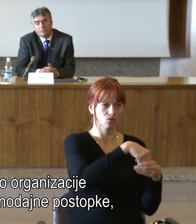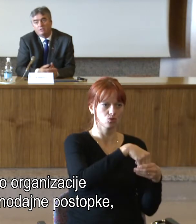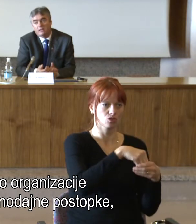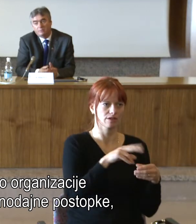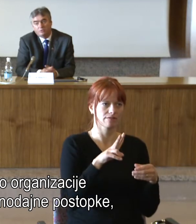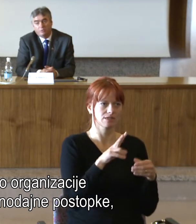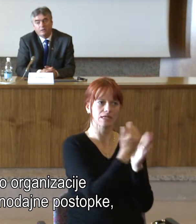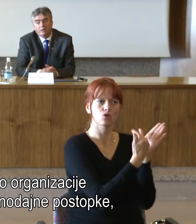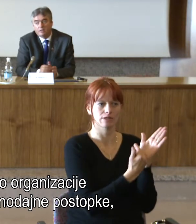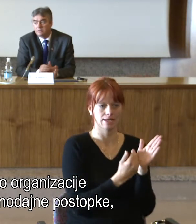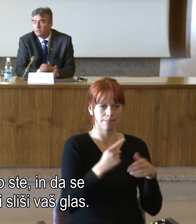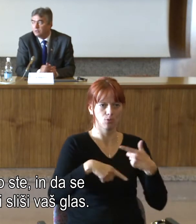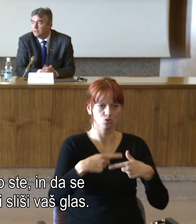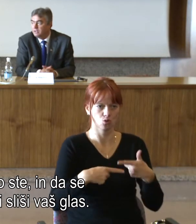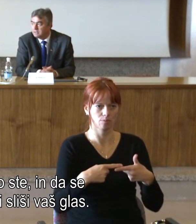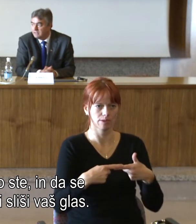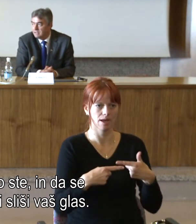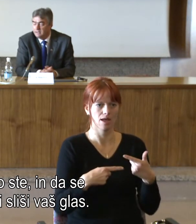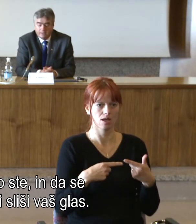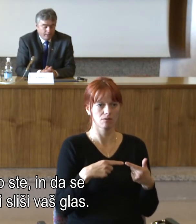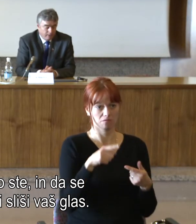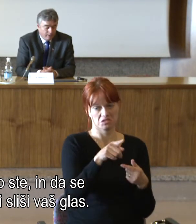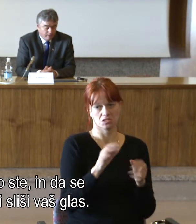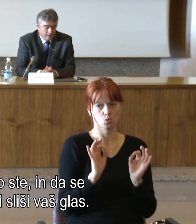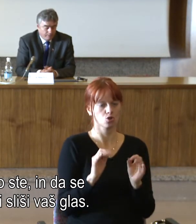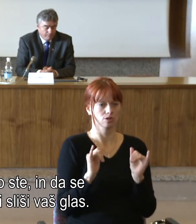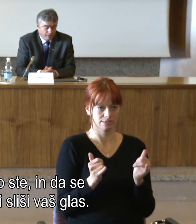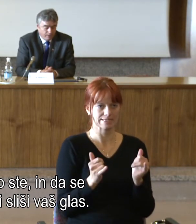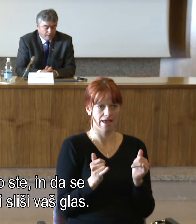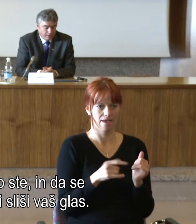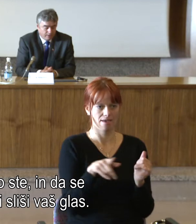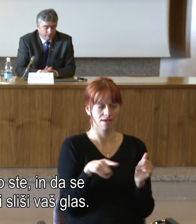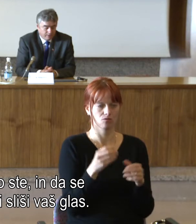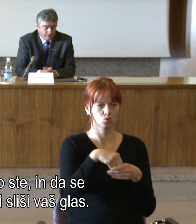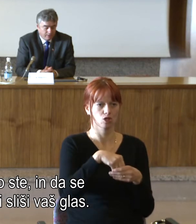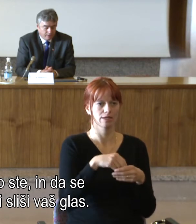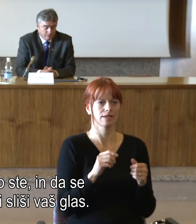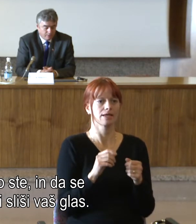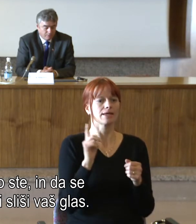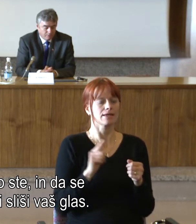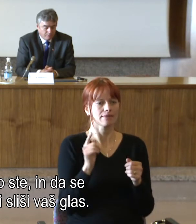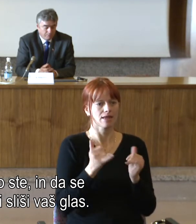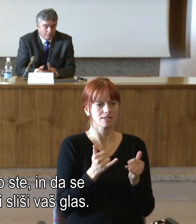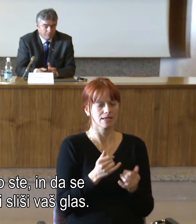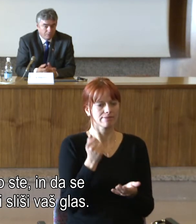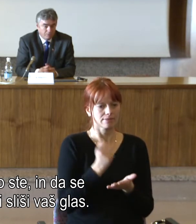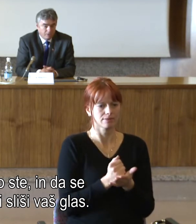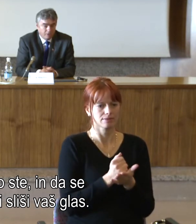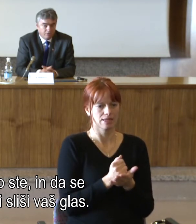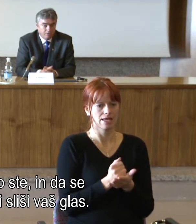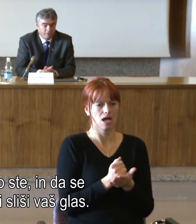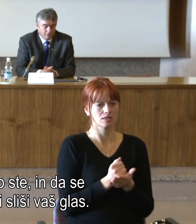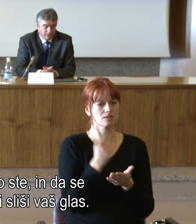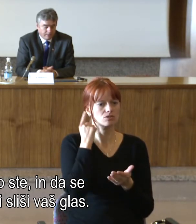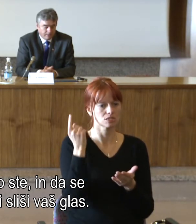recimo zakonodajne postopke, kar zagotovo ste, ne? In da se dejansko